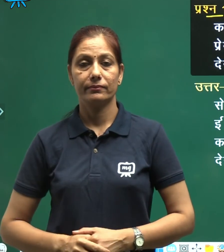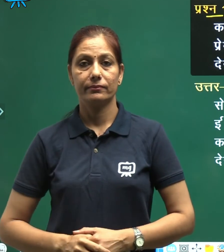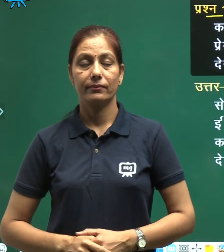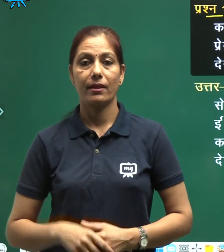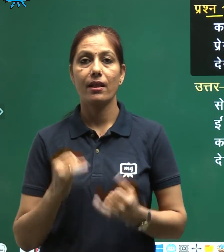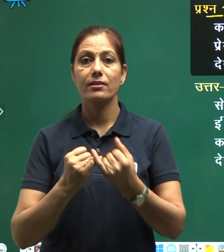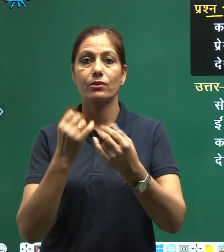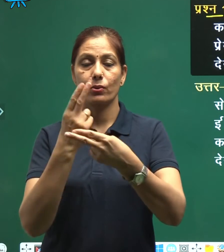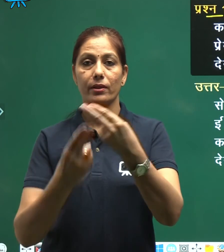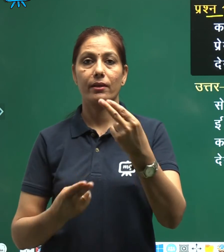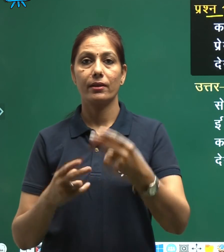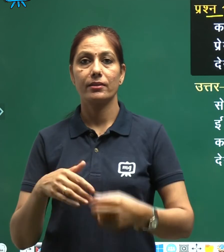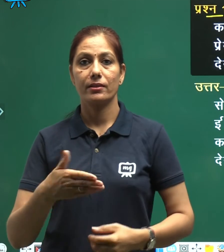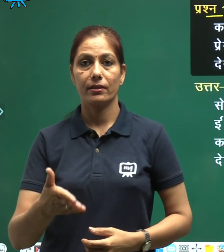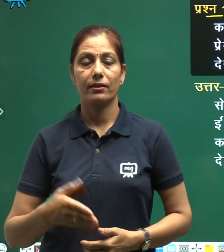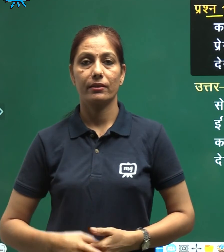कहानी के माध्यम से